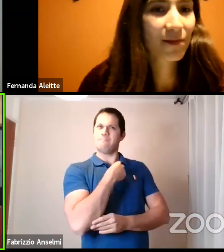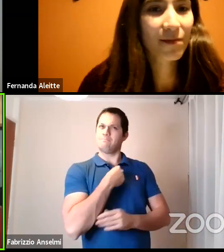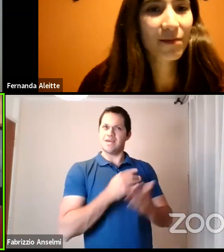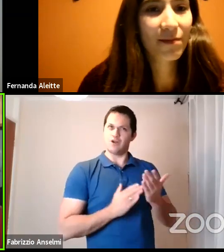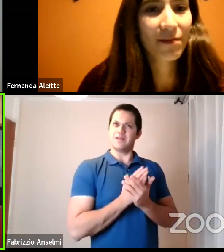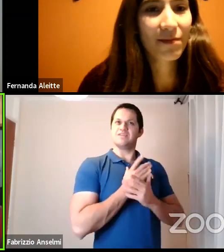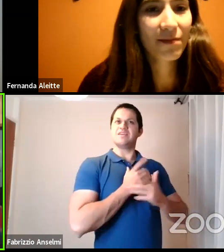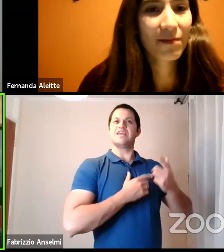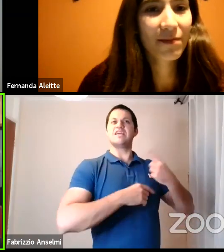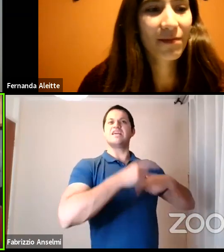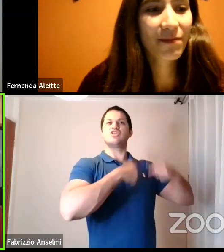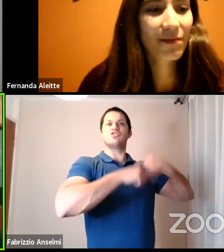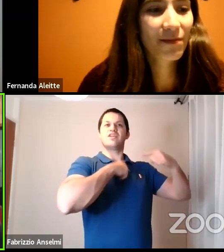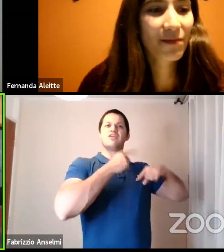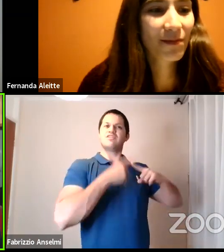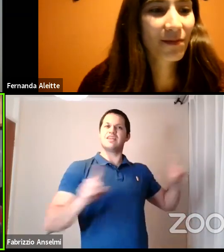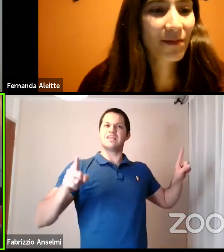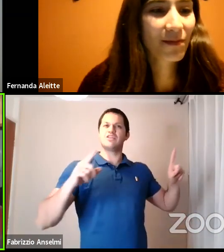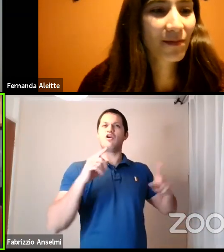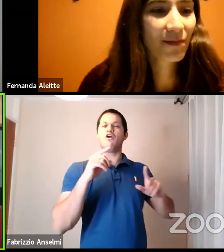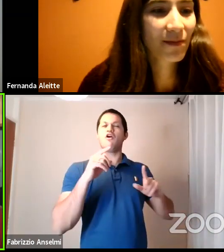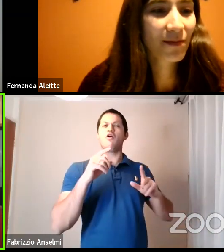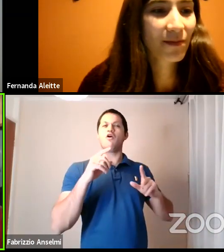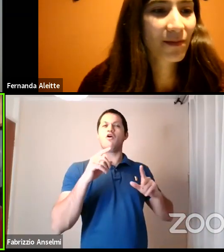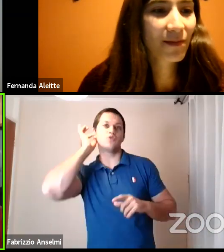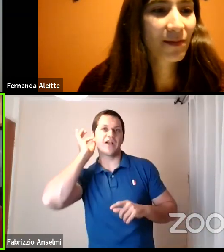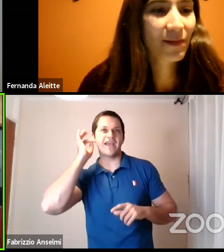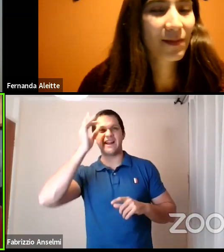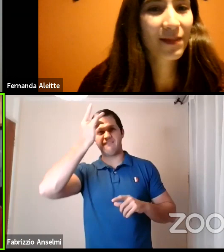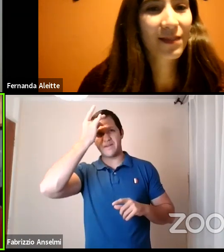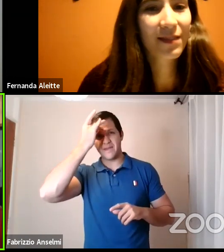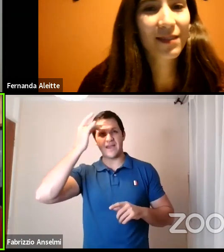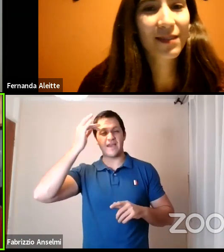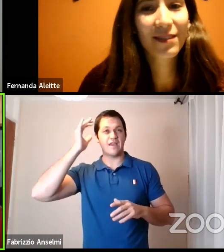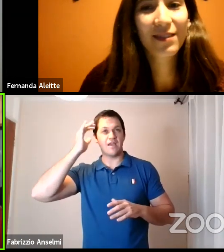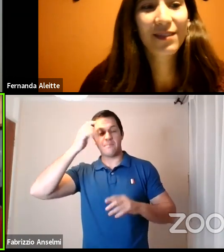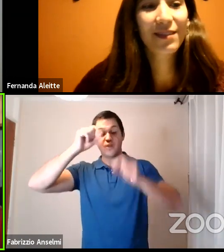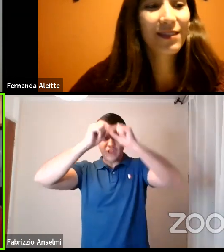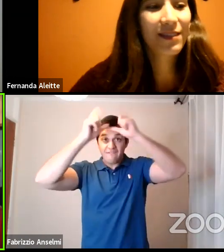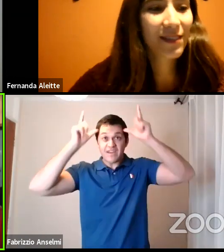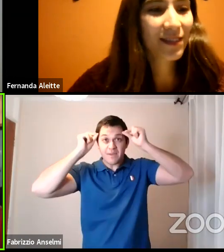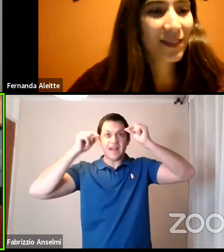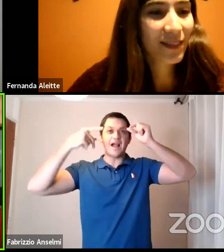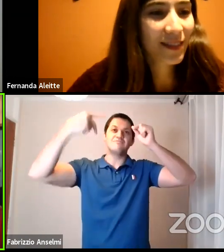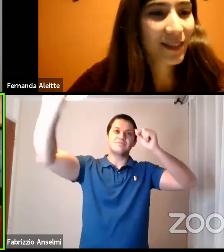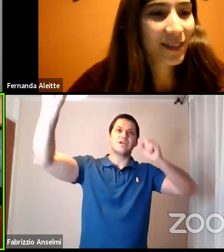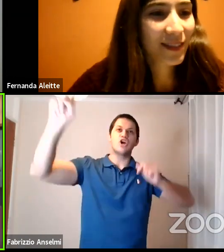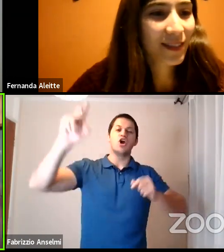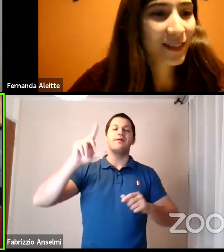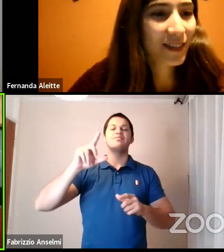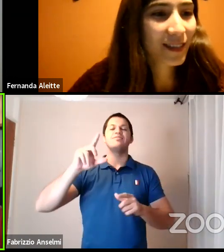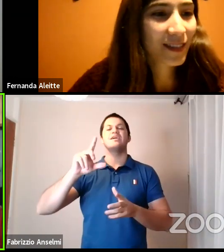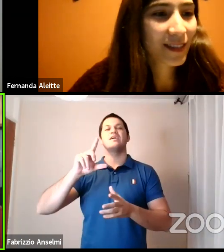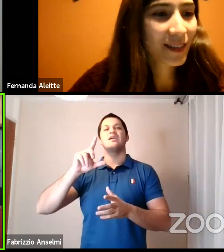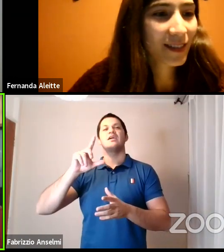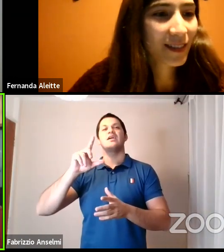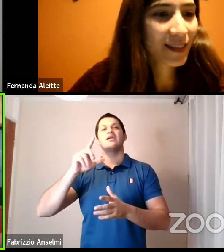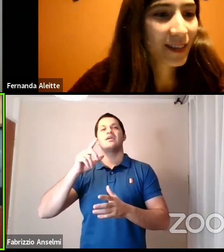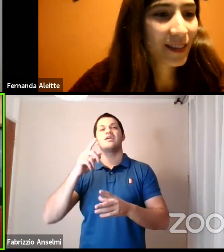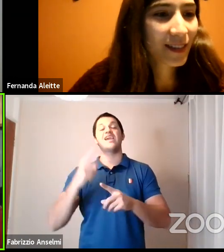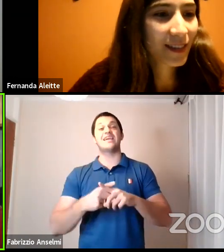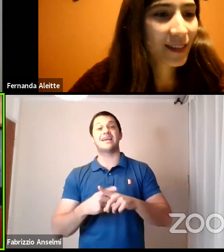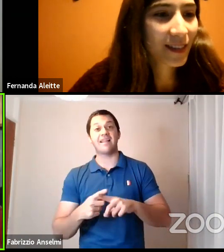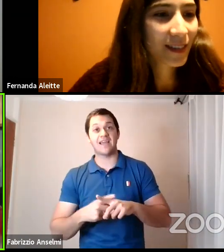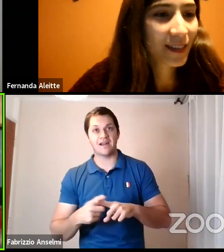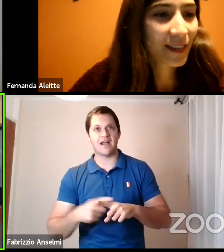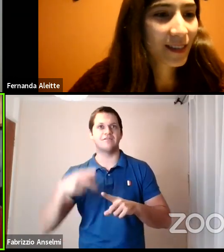de la fisioterapia, de las enfermeras de Londres y todo eso. Y ahí yo dije, parece que somos lo mismo ahora, pero tenemos un origen distinto. Y ese